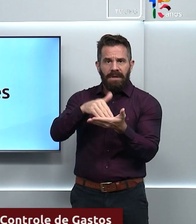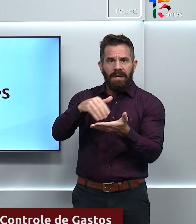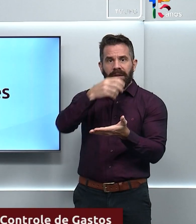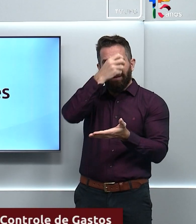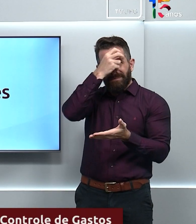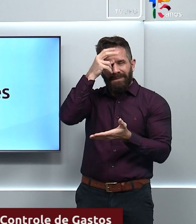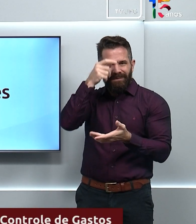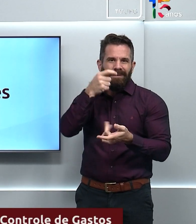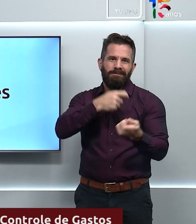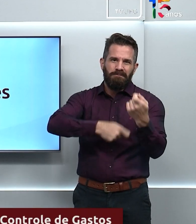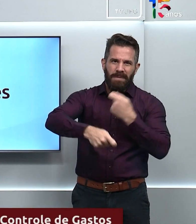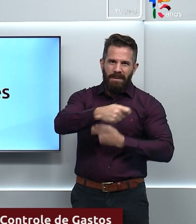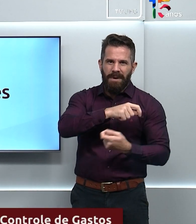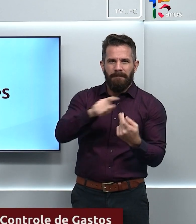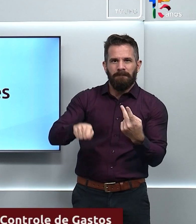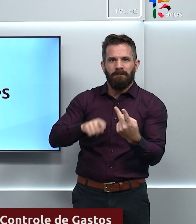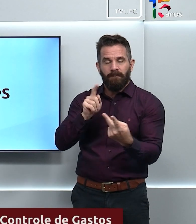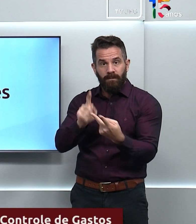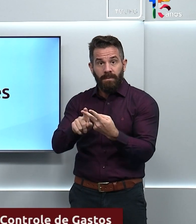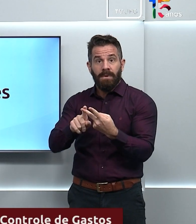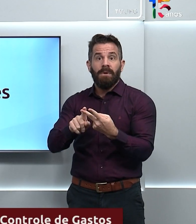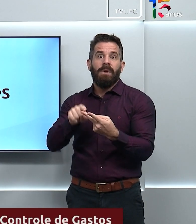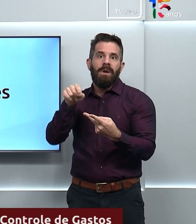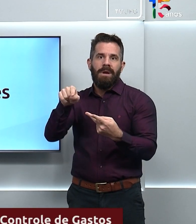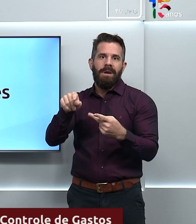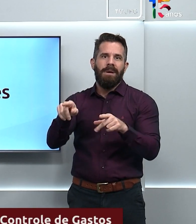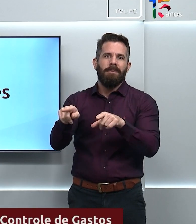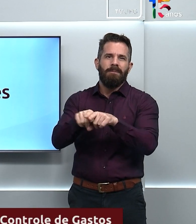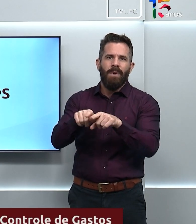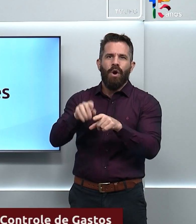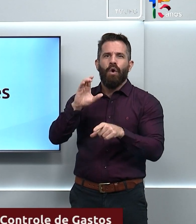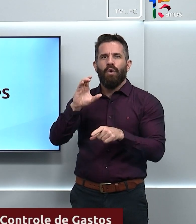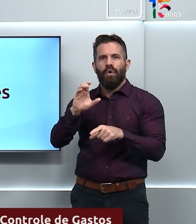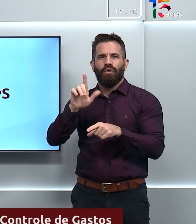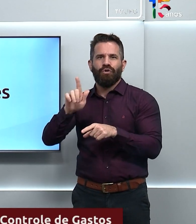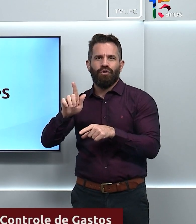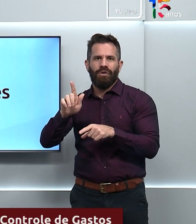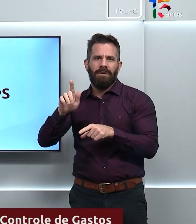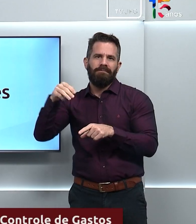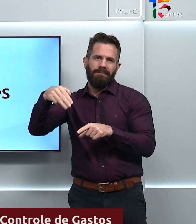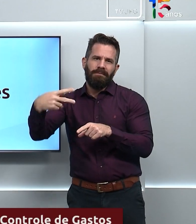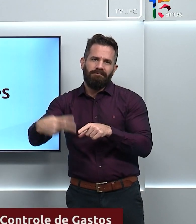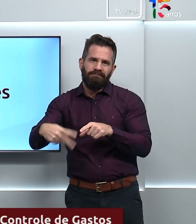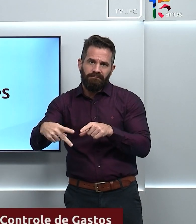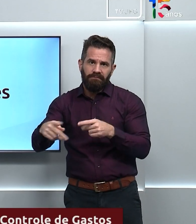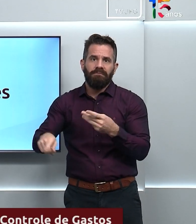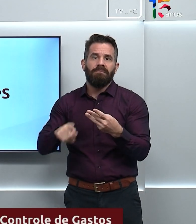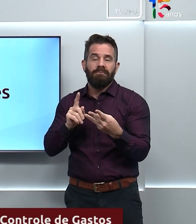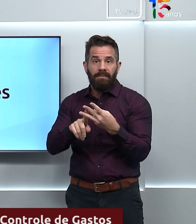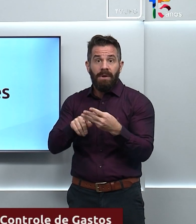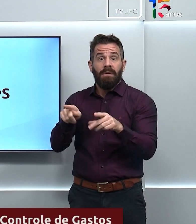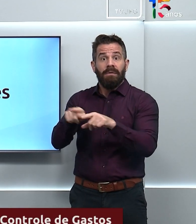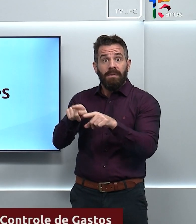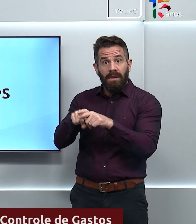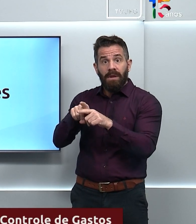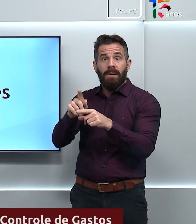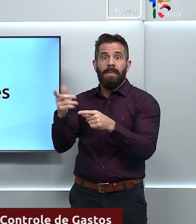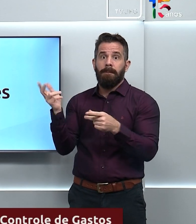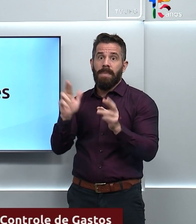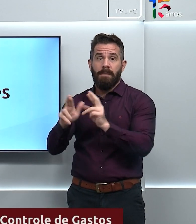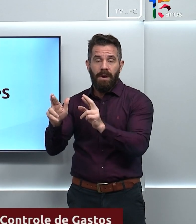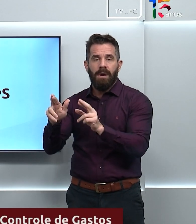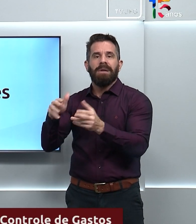da Controladoria Geral do município, da Procuradoria Geral do município e também da Secretaria Municipal